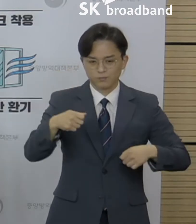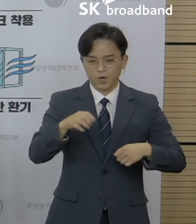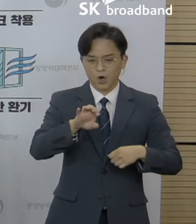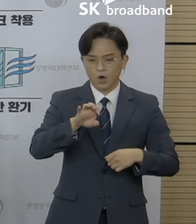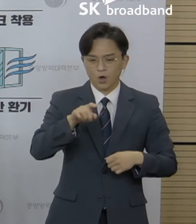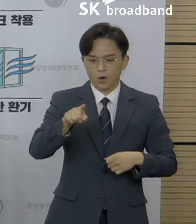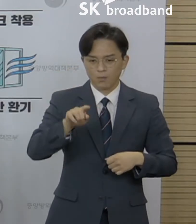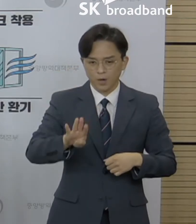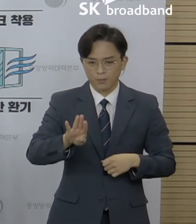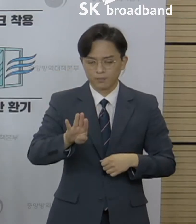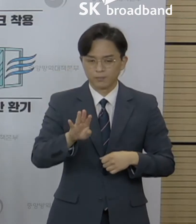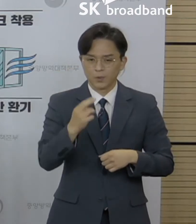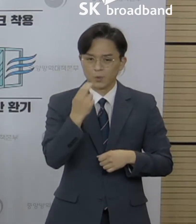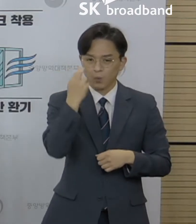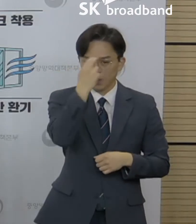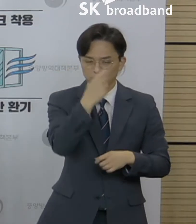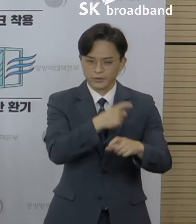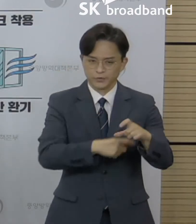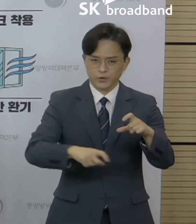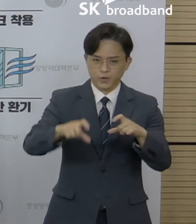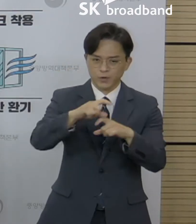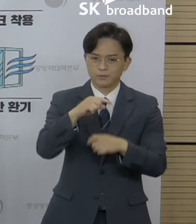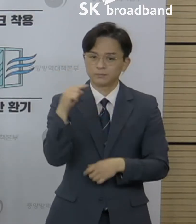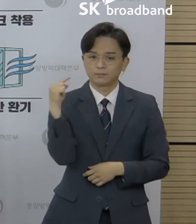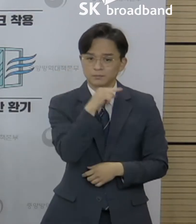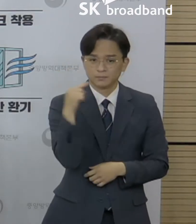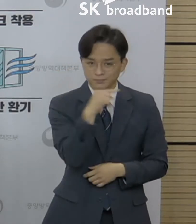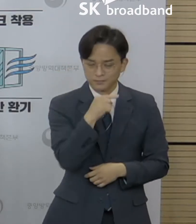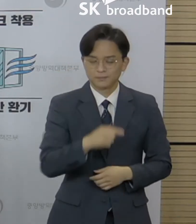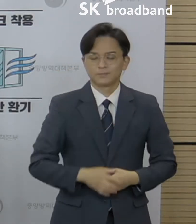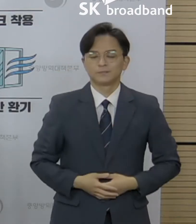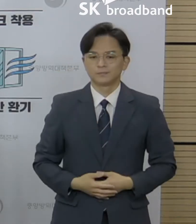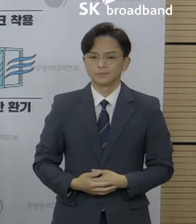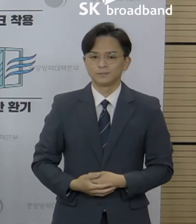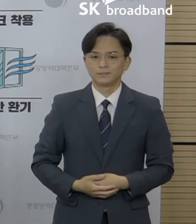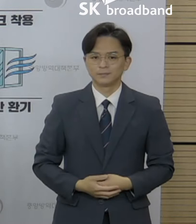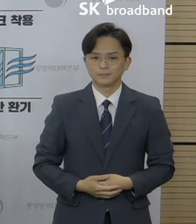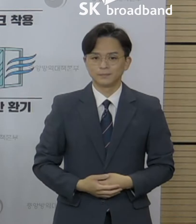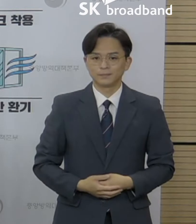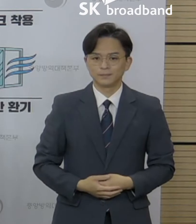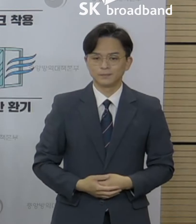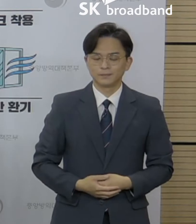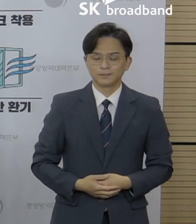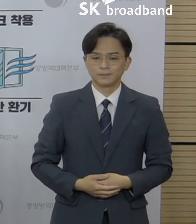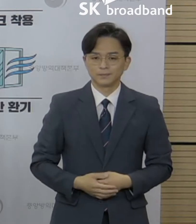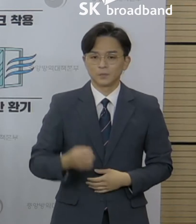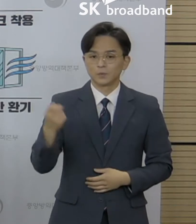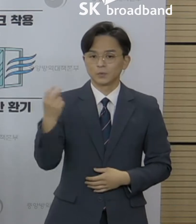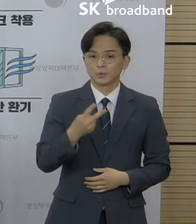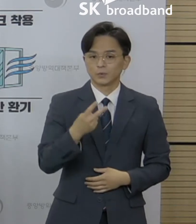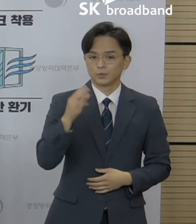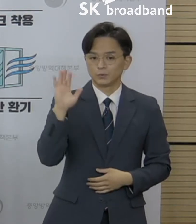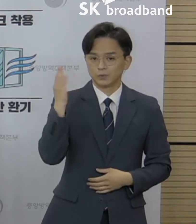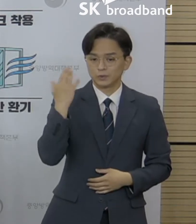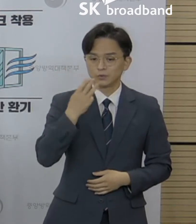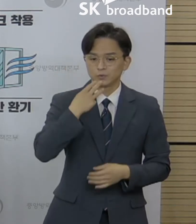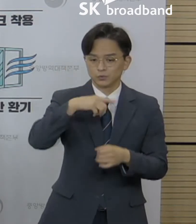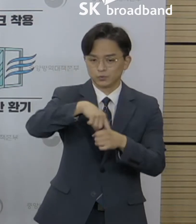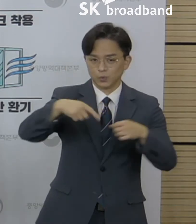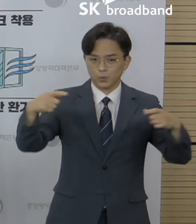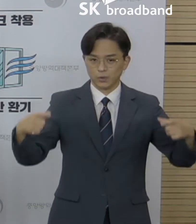등 관리 조치를 더 한층 강화해 나가겠습니다. 또한 최근 수도권